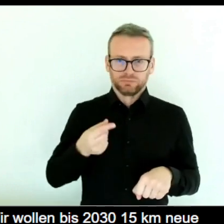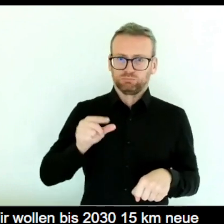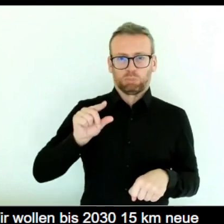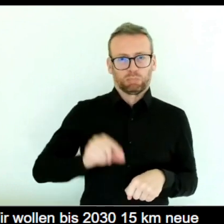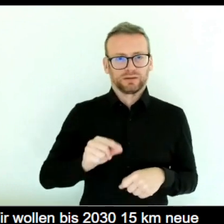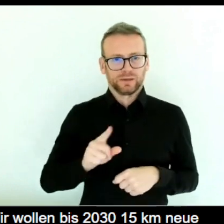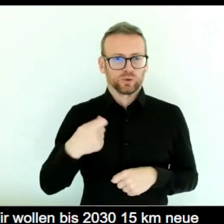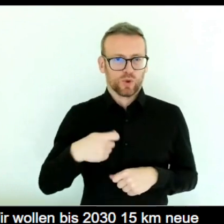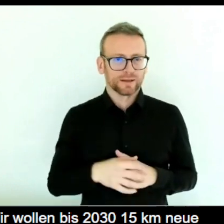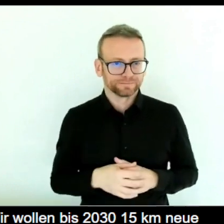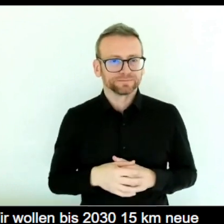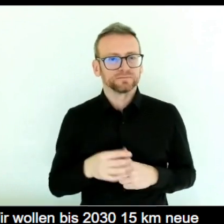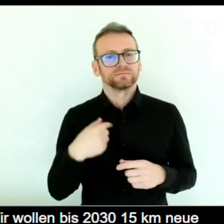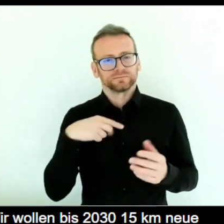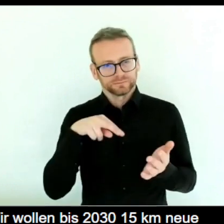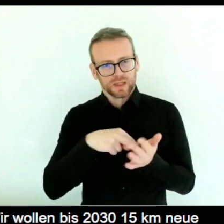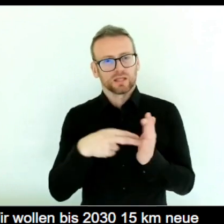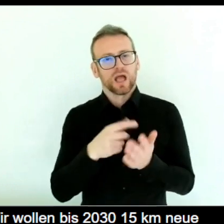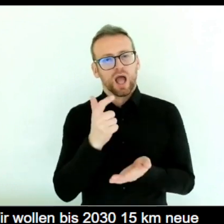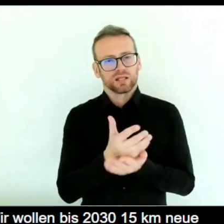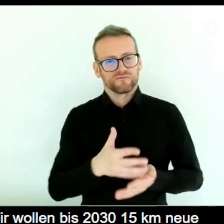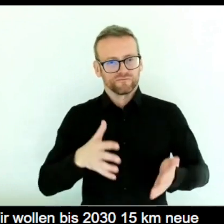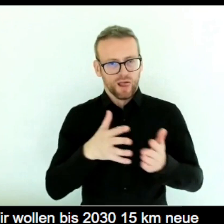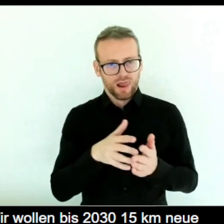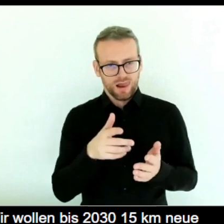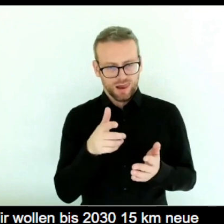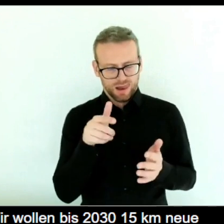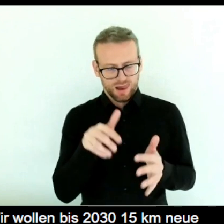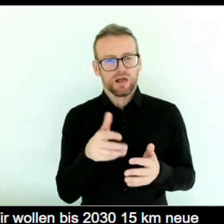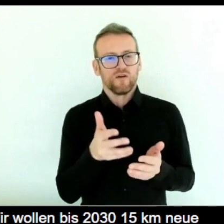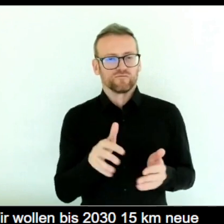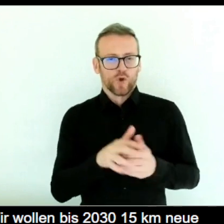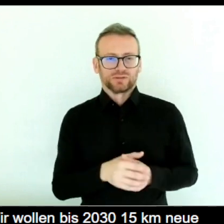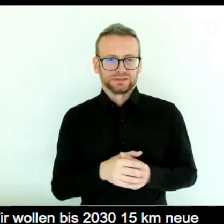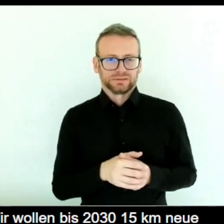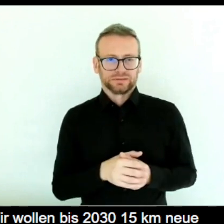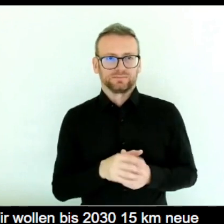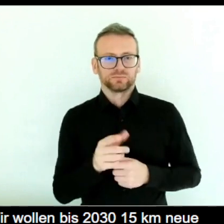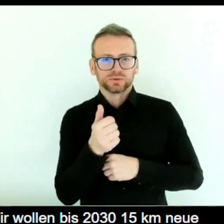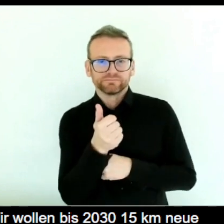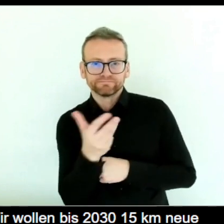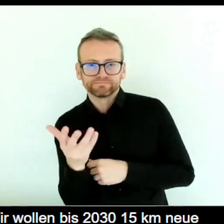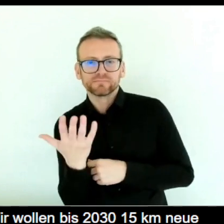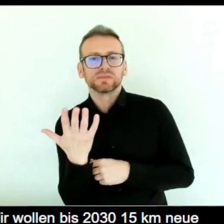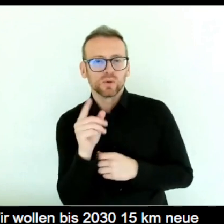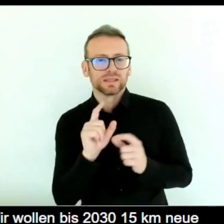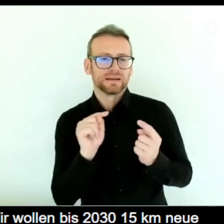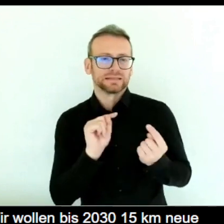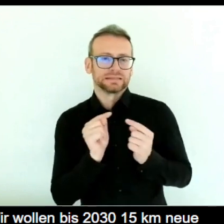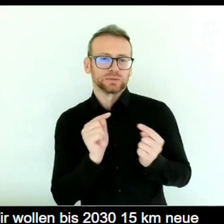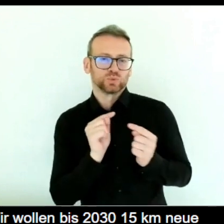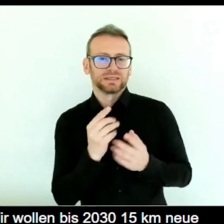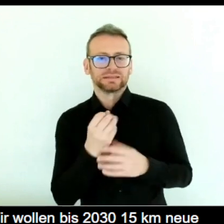in Bayern unsere Verbünde auszuweiten. Wir haben derzeit aktuelle Diskussionen, insbesondere